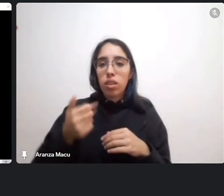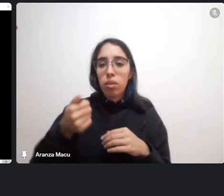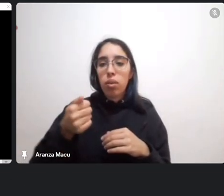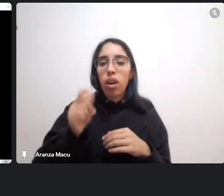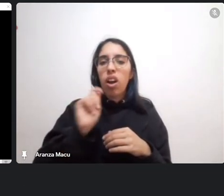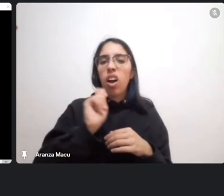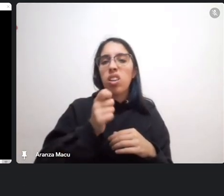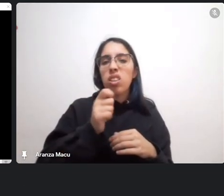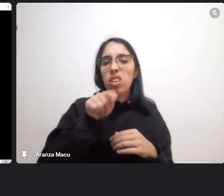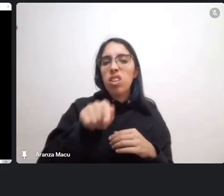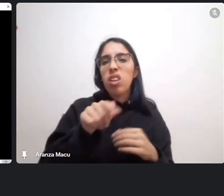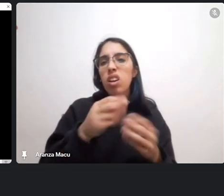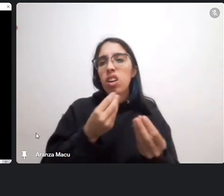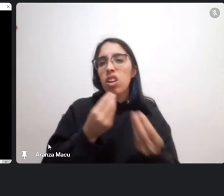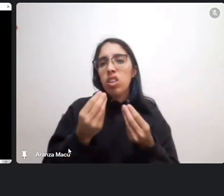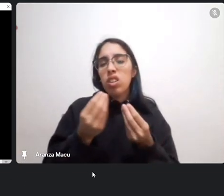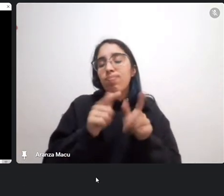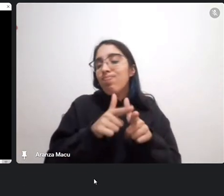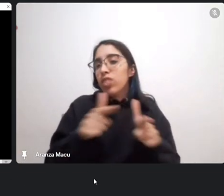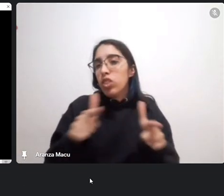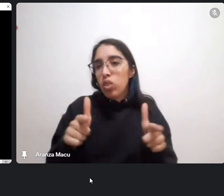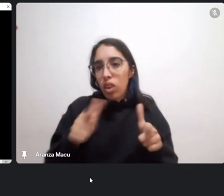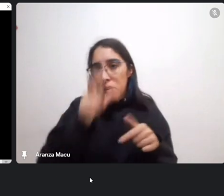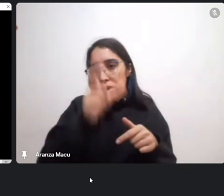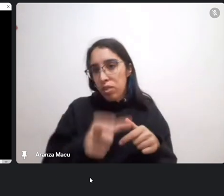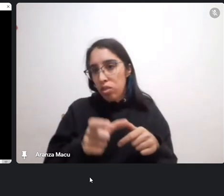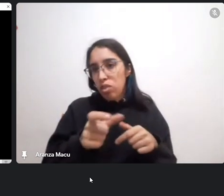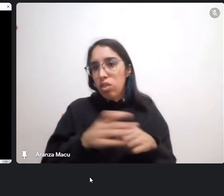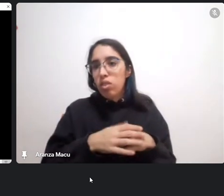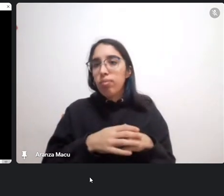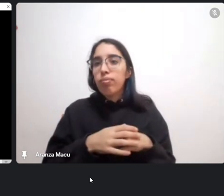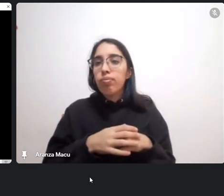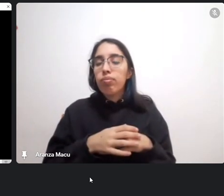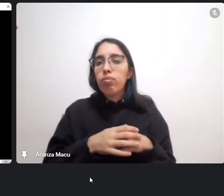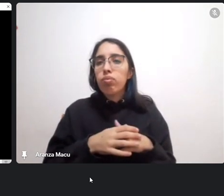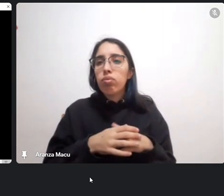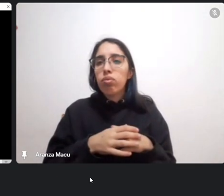mío y era have not been. Pero si es have not